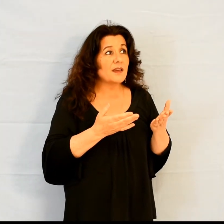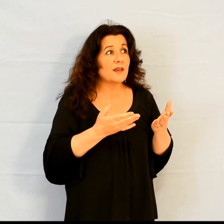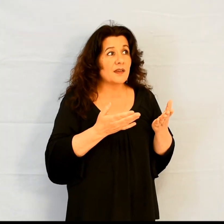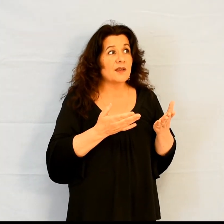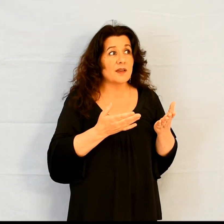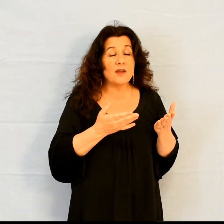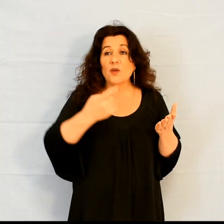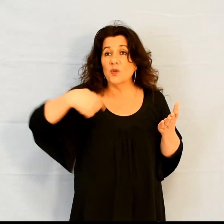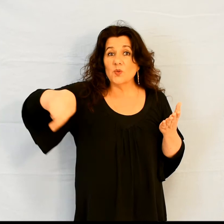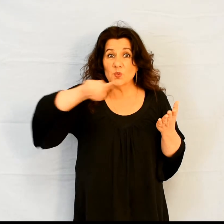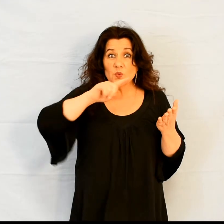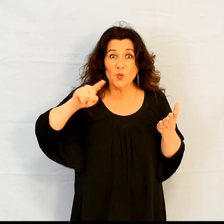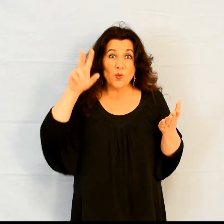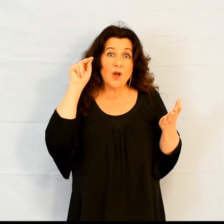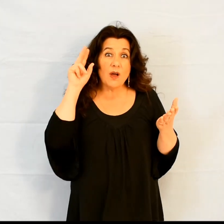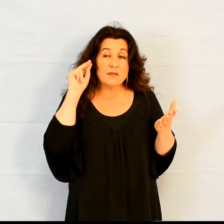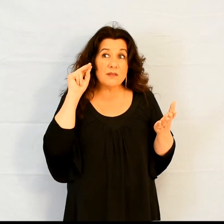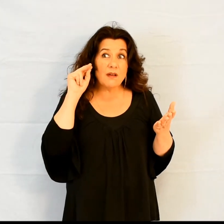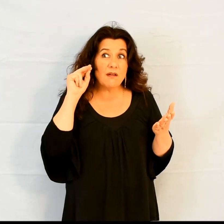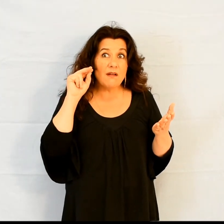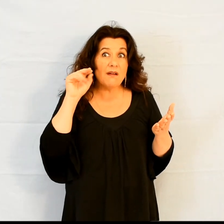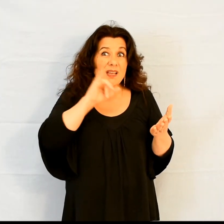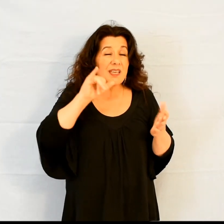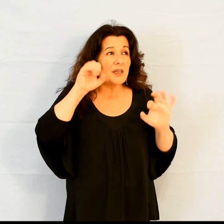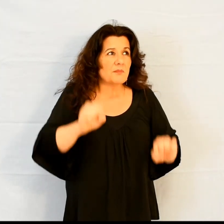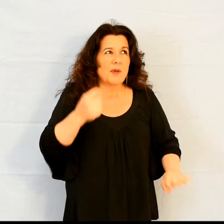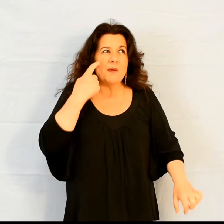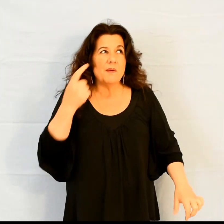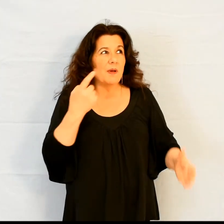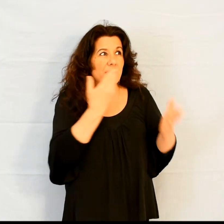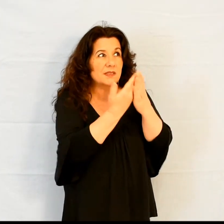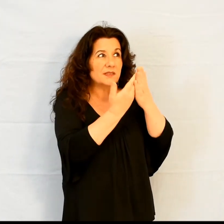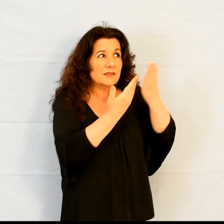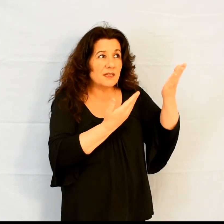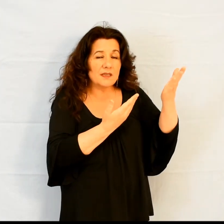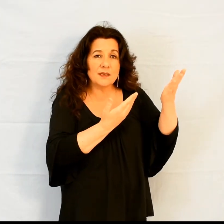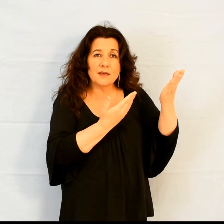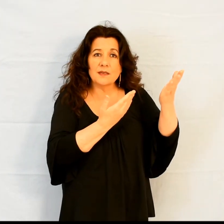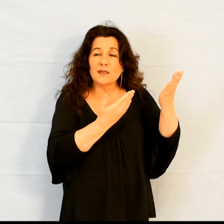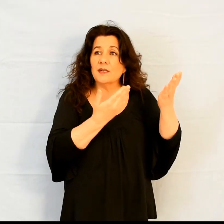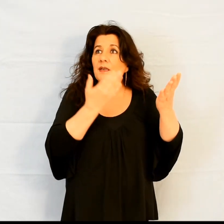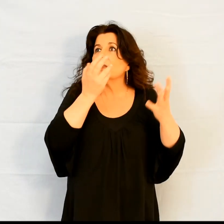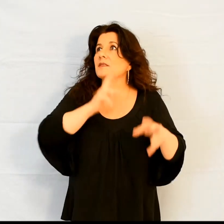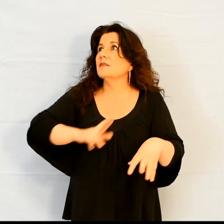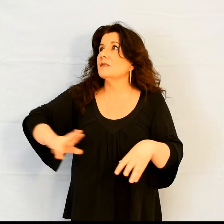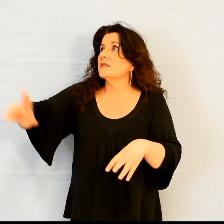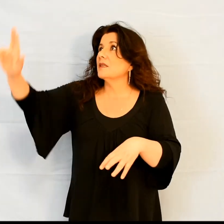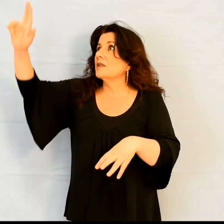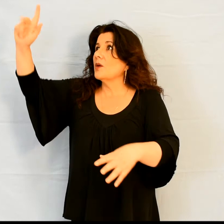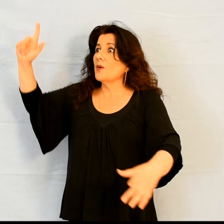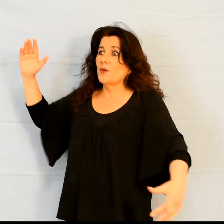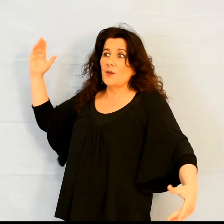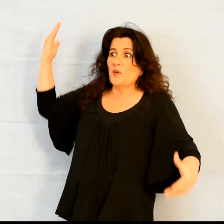ce que nous avons entendu? Le bras puissant du Seigneur, à qui s'est-il révélé?